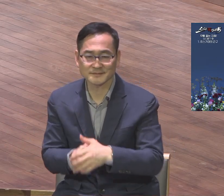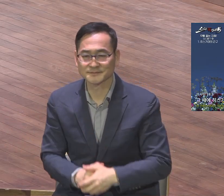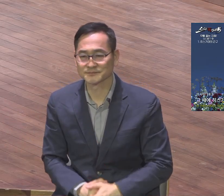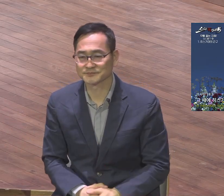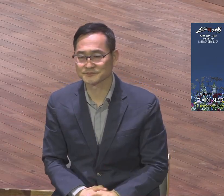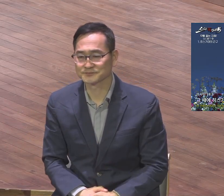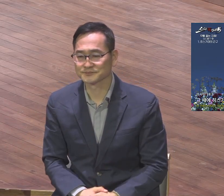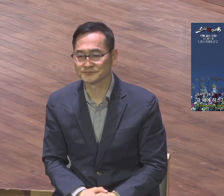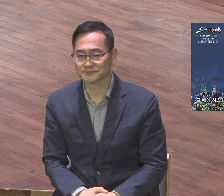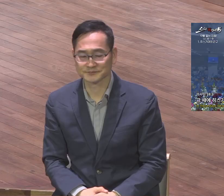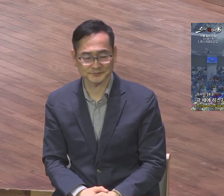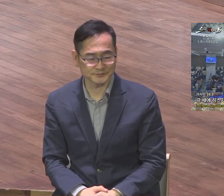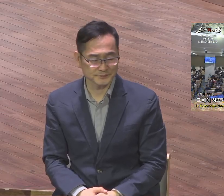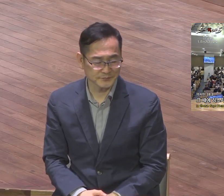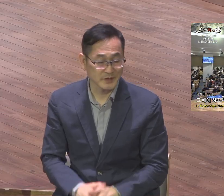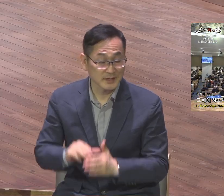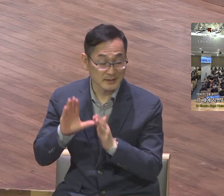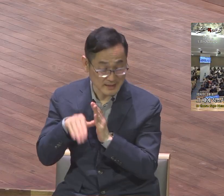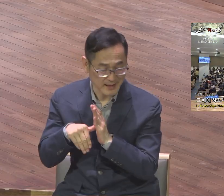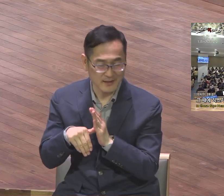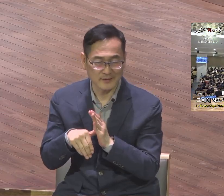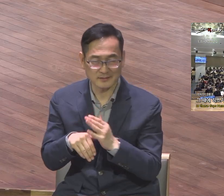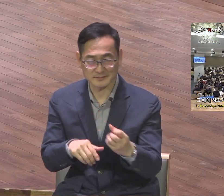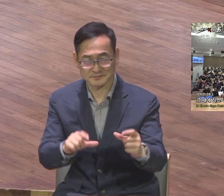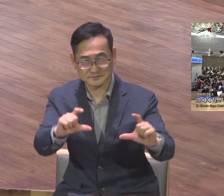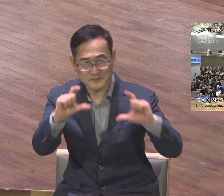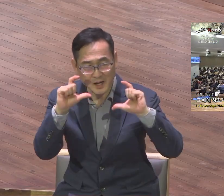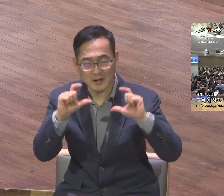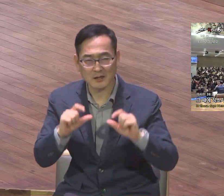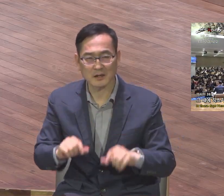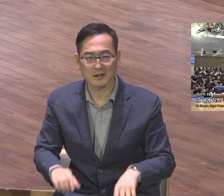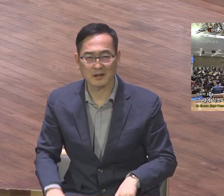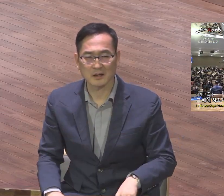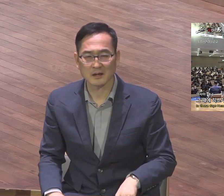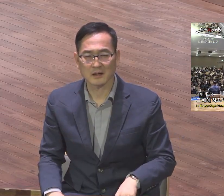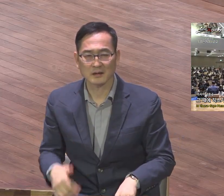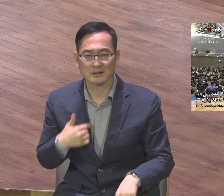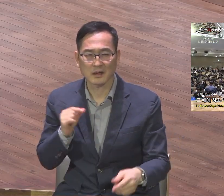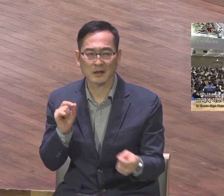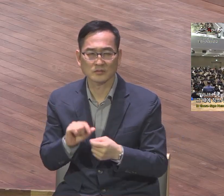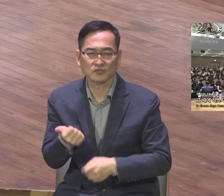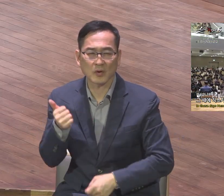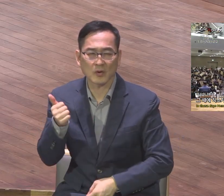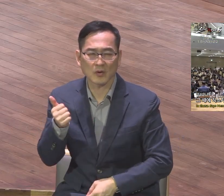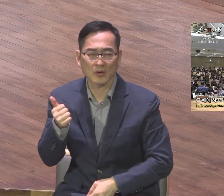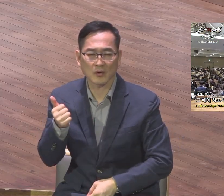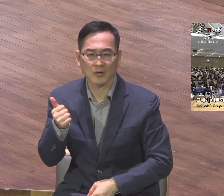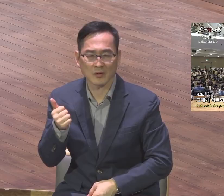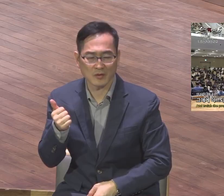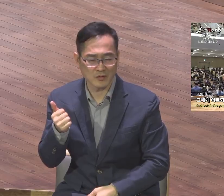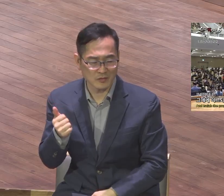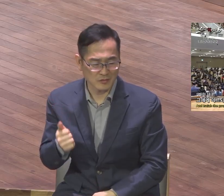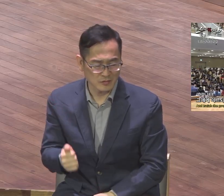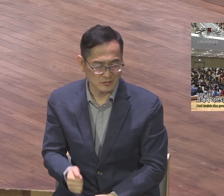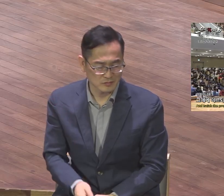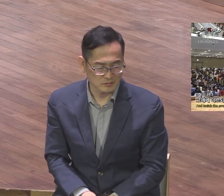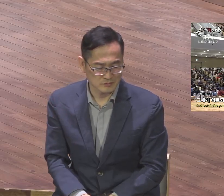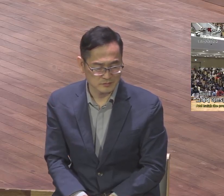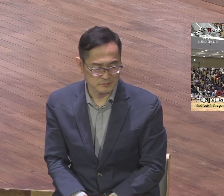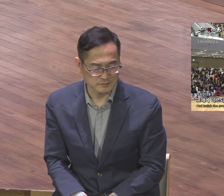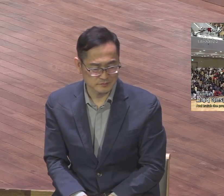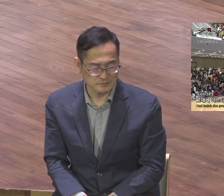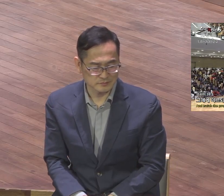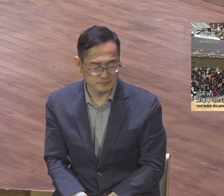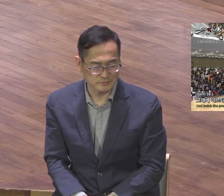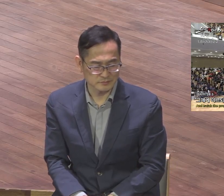봅니다. 그때에 히스기야가 병들어 죽게 되니 아모스의 아들 선지자 이사야가 나아가 그에게